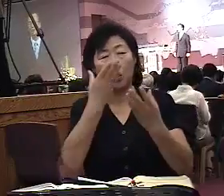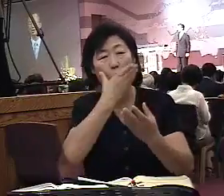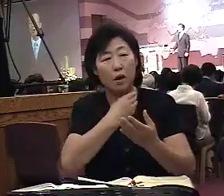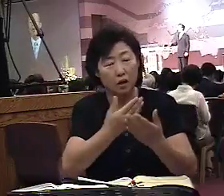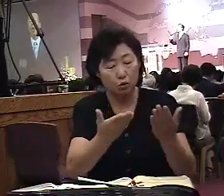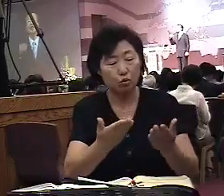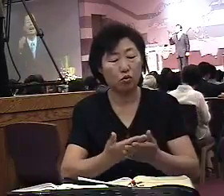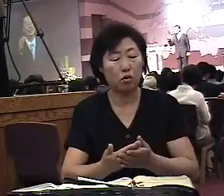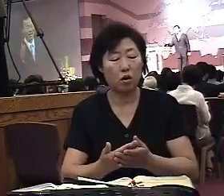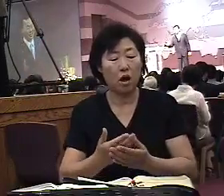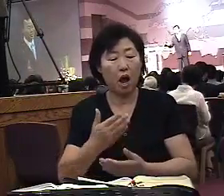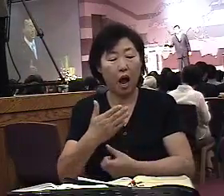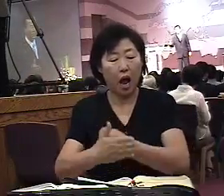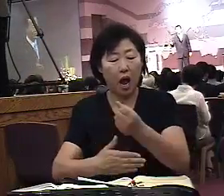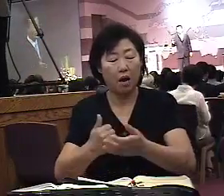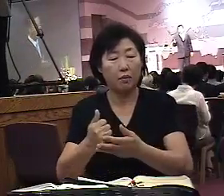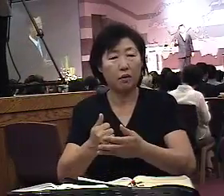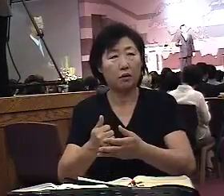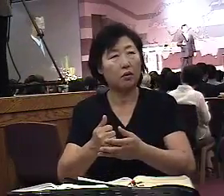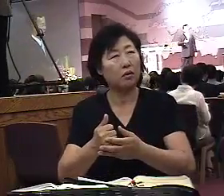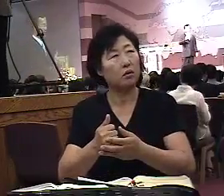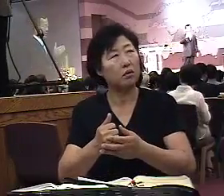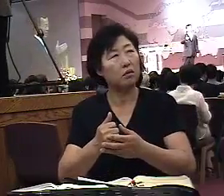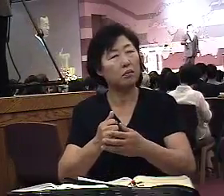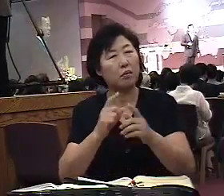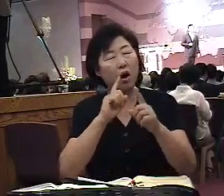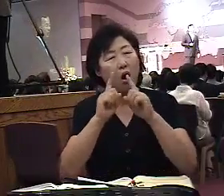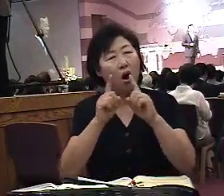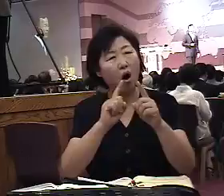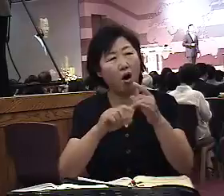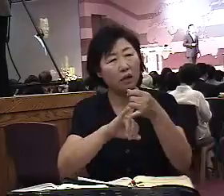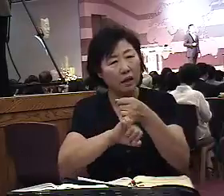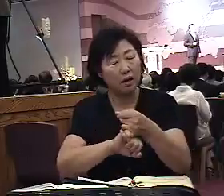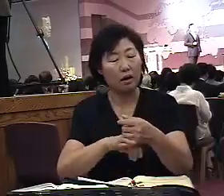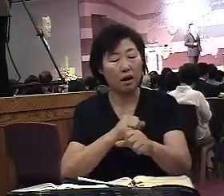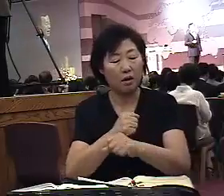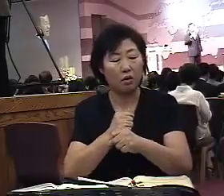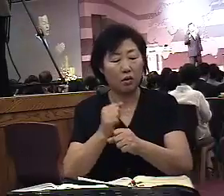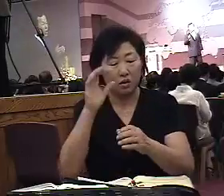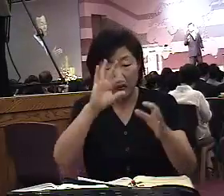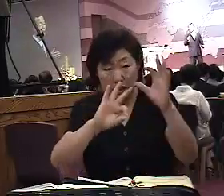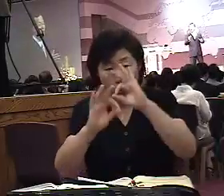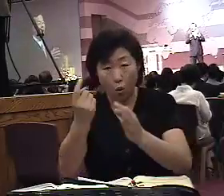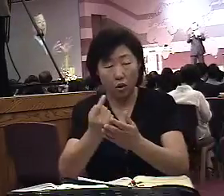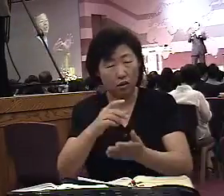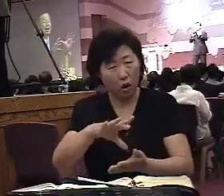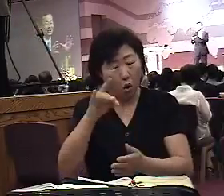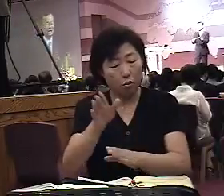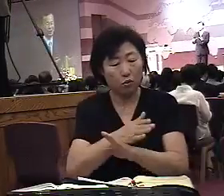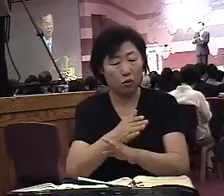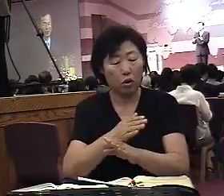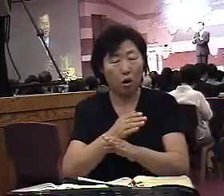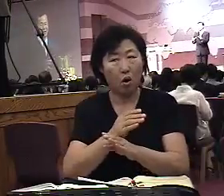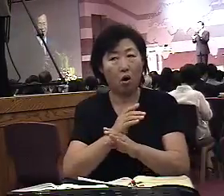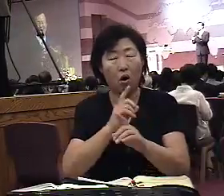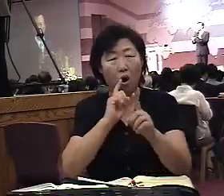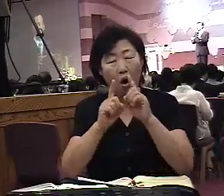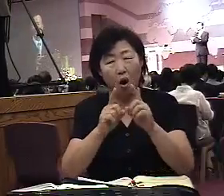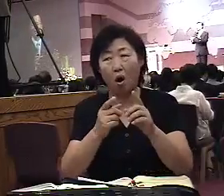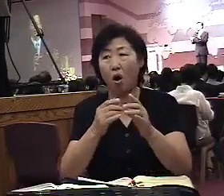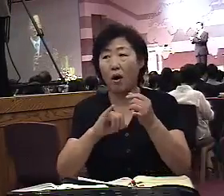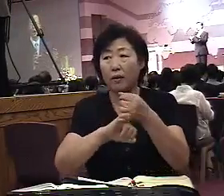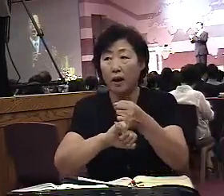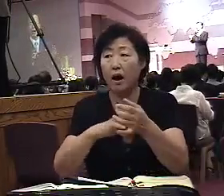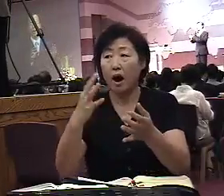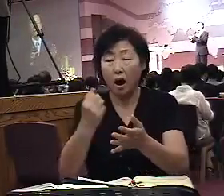하고 하나님께서 언약을 가지고 그를 찾아오시게 됩니다. 하나님은 처음부터 언약을 가지고